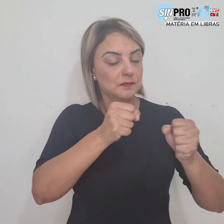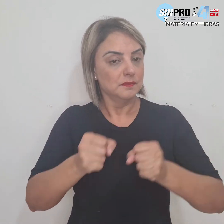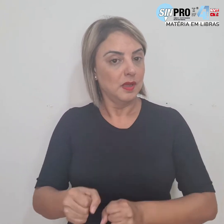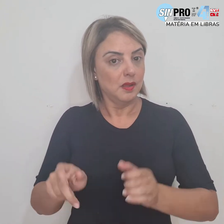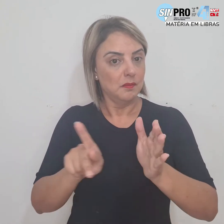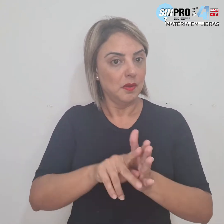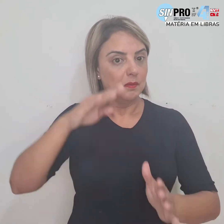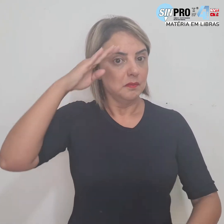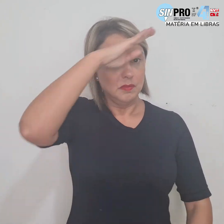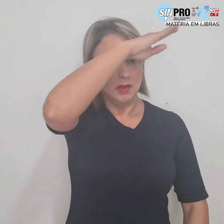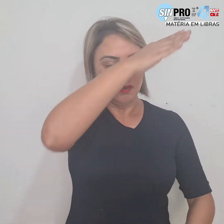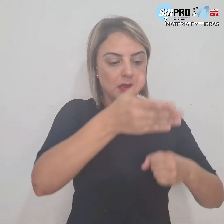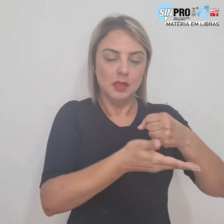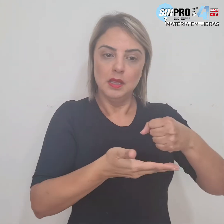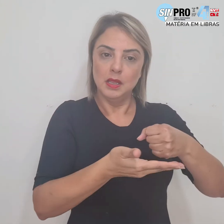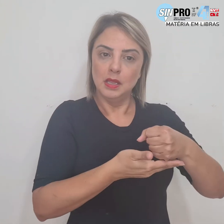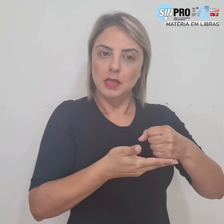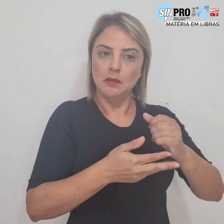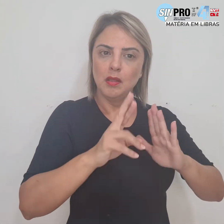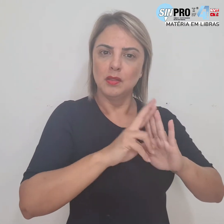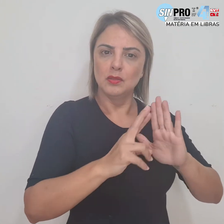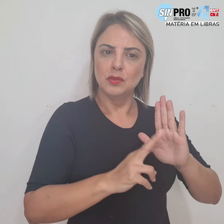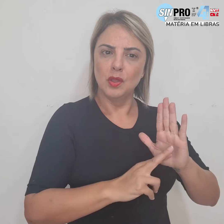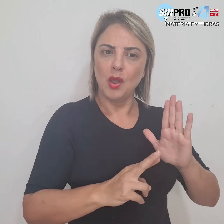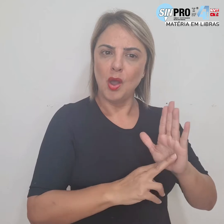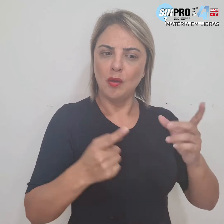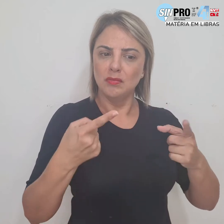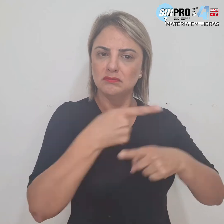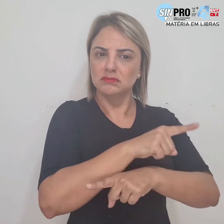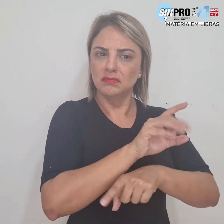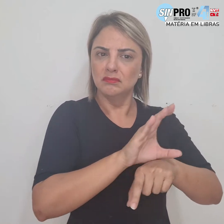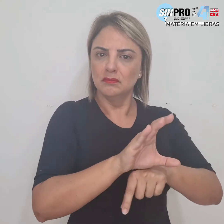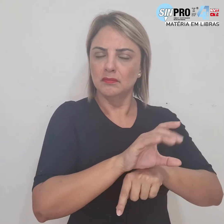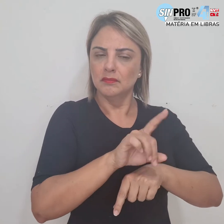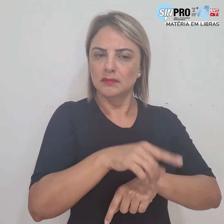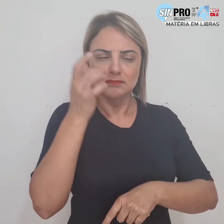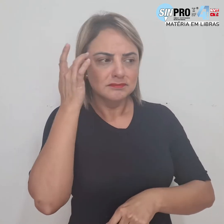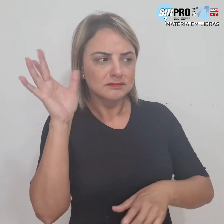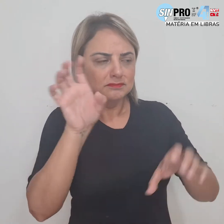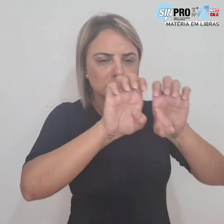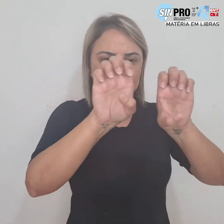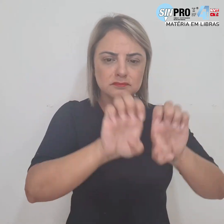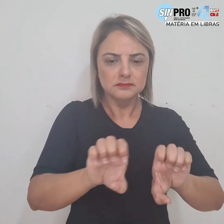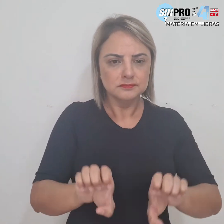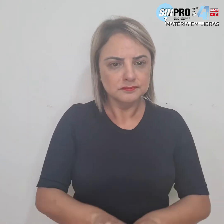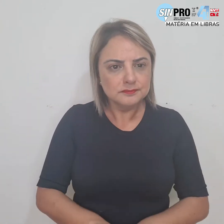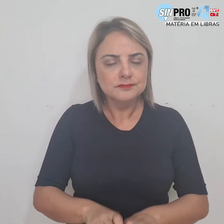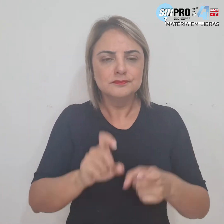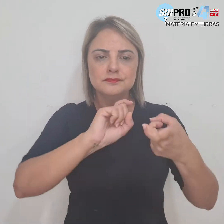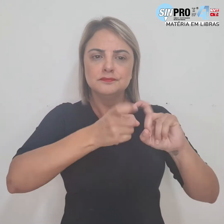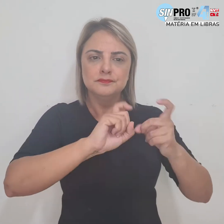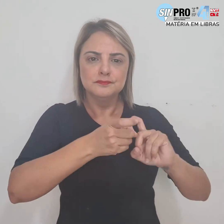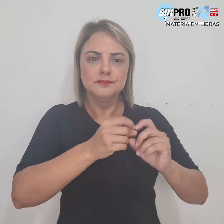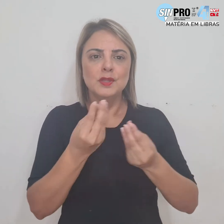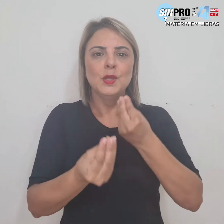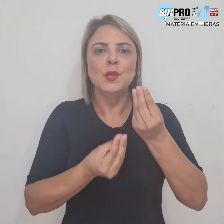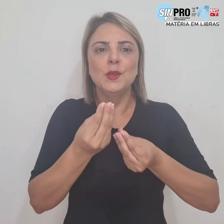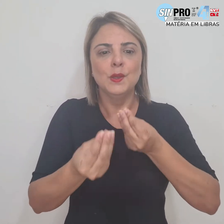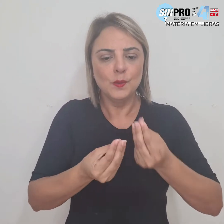poderes para o presidente com base em normas infralegais, ao modificar facilmente a estrutura administrativa e as condições